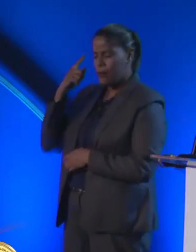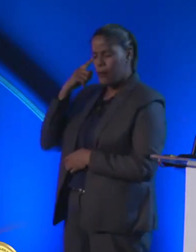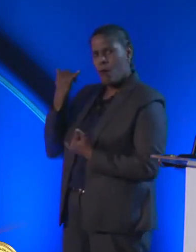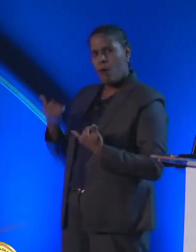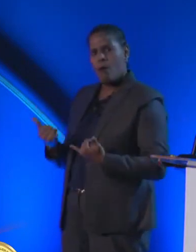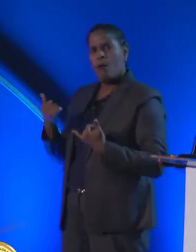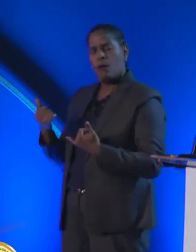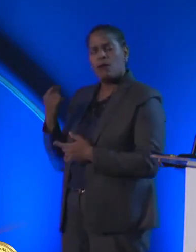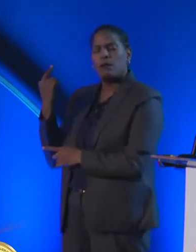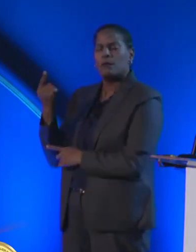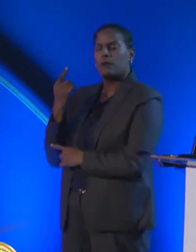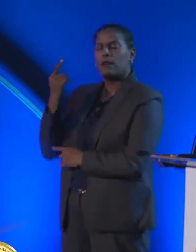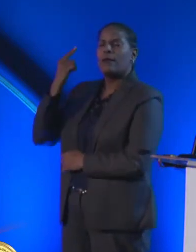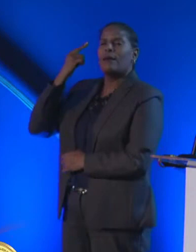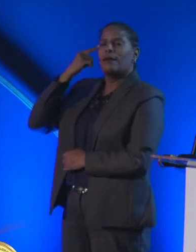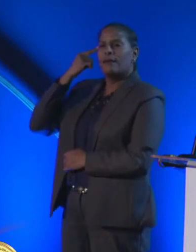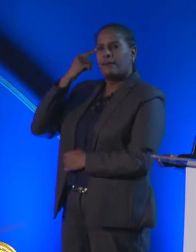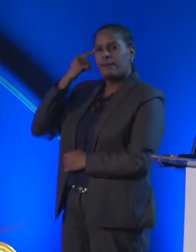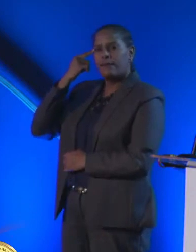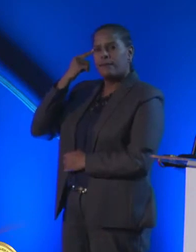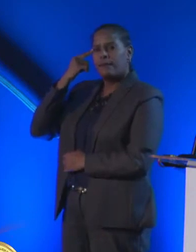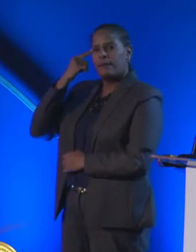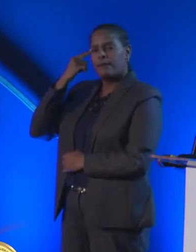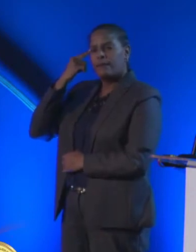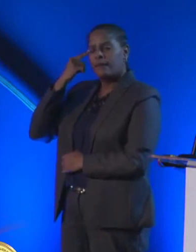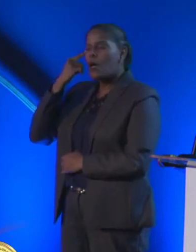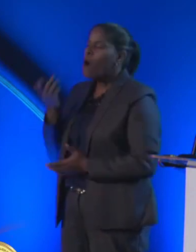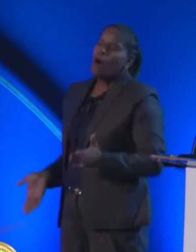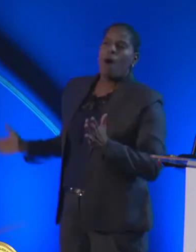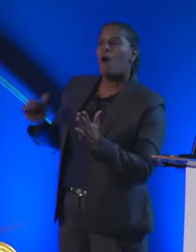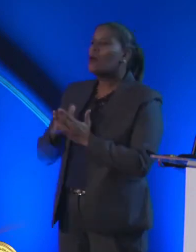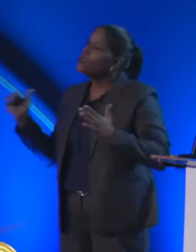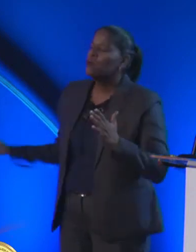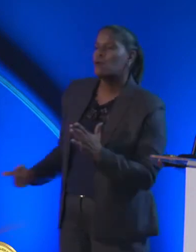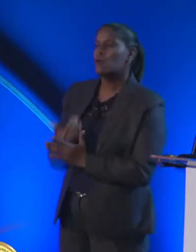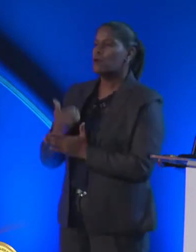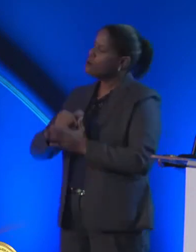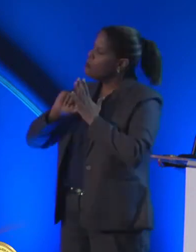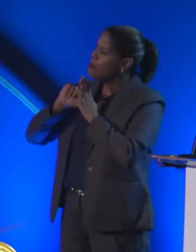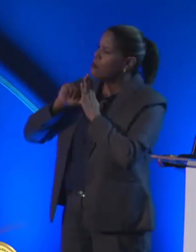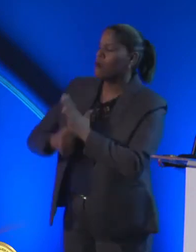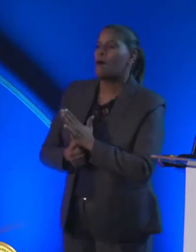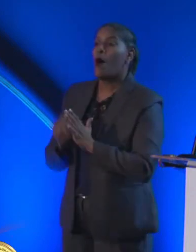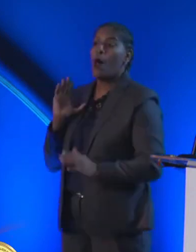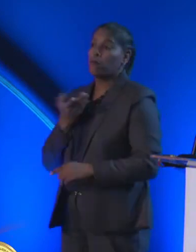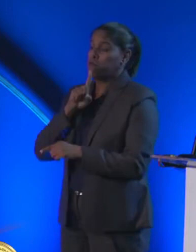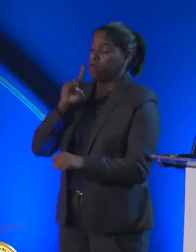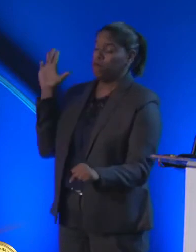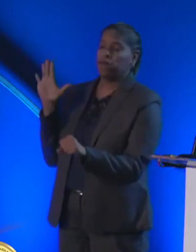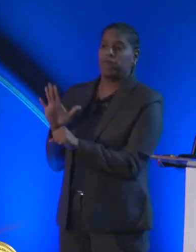siempre motivo de renovación y de reafirmación de nuestro